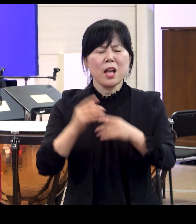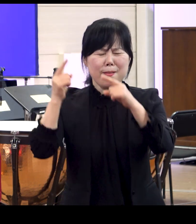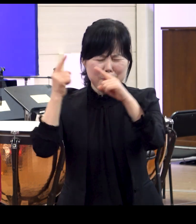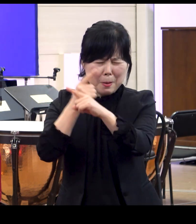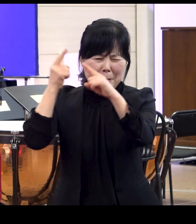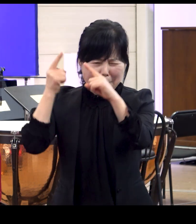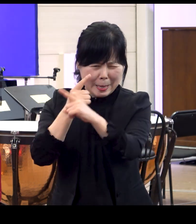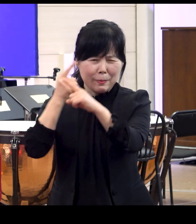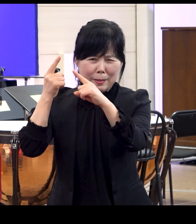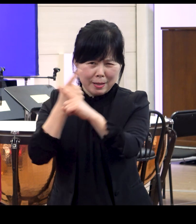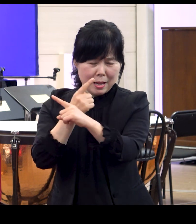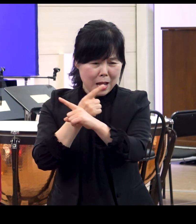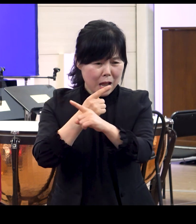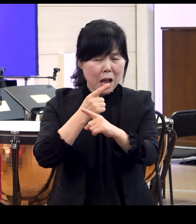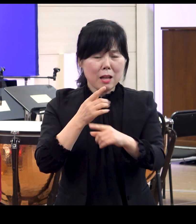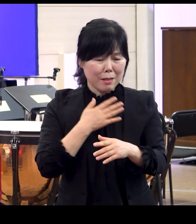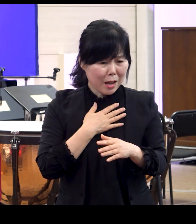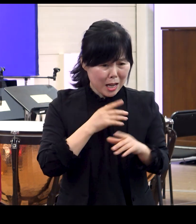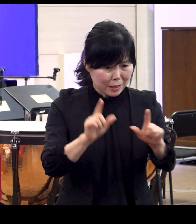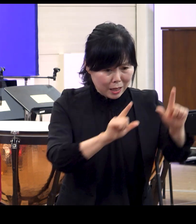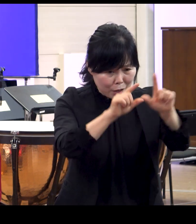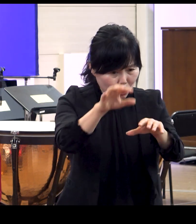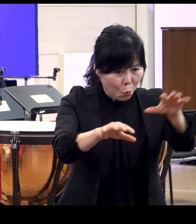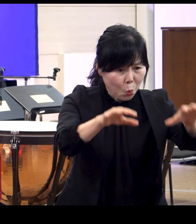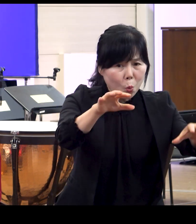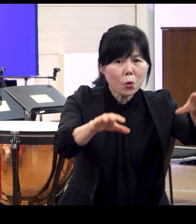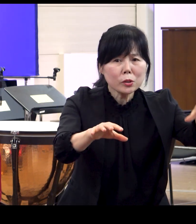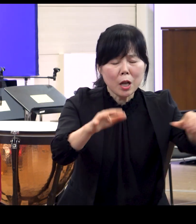날마다 내가 살아가는 모든 곳에서